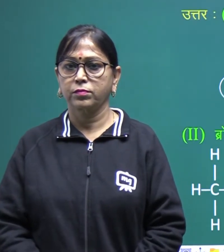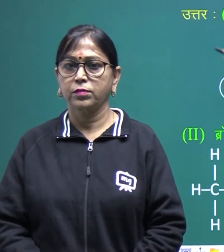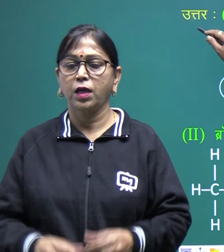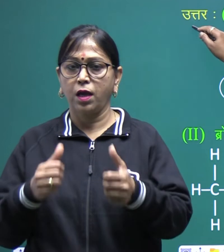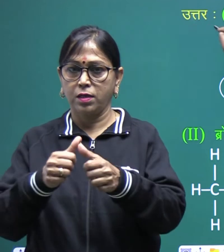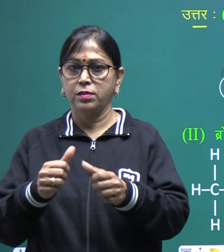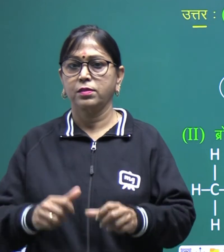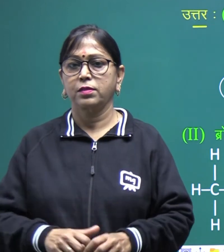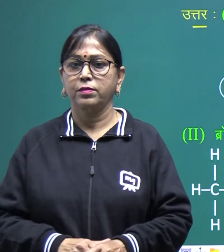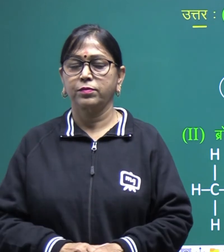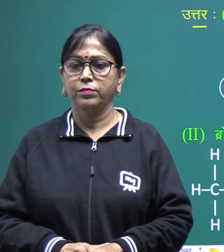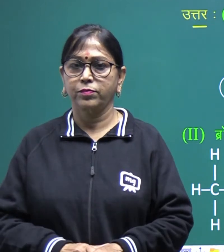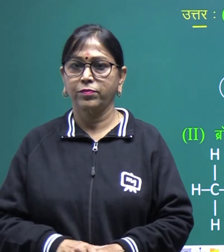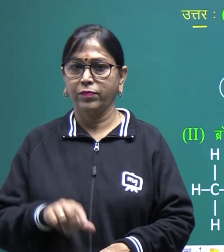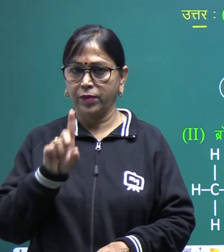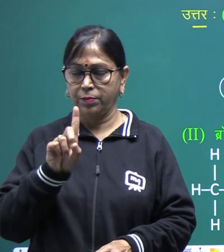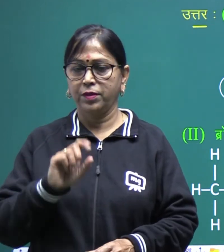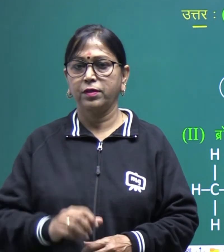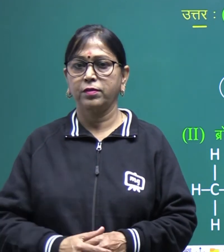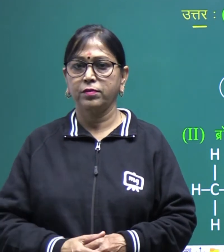उत्तर। नंबर 1